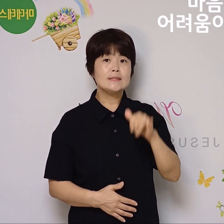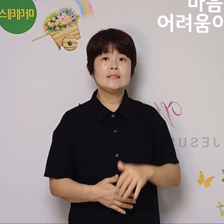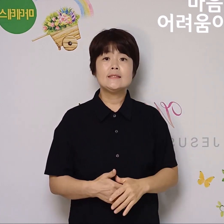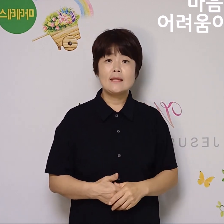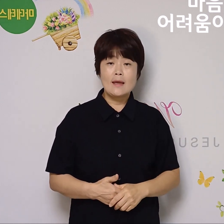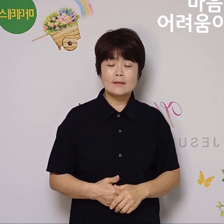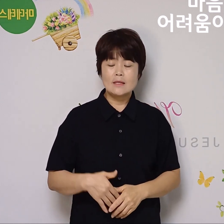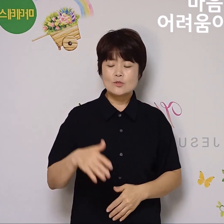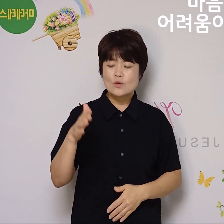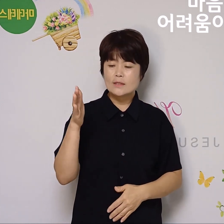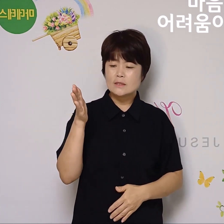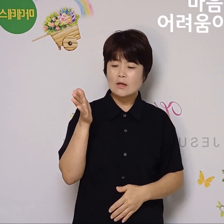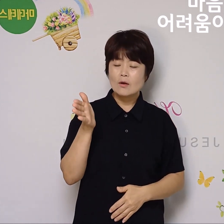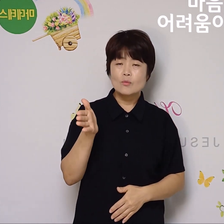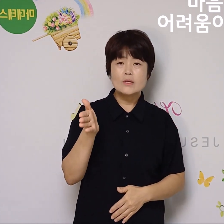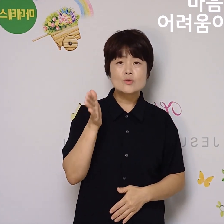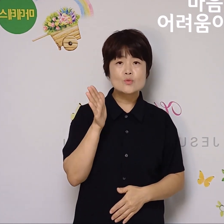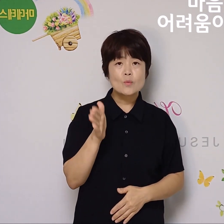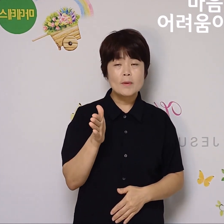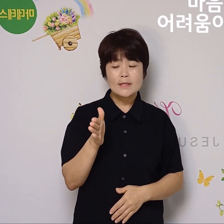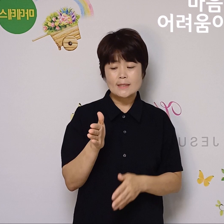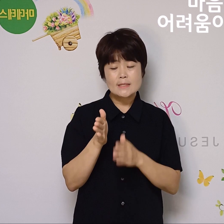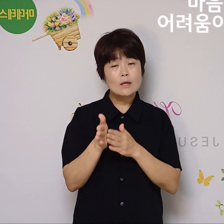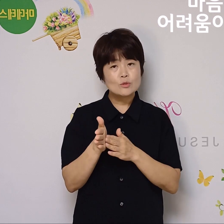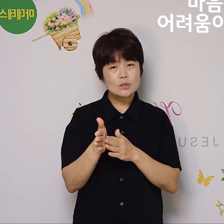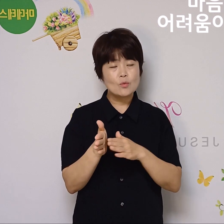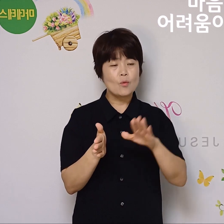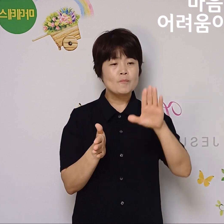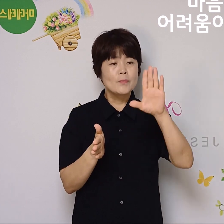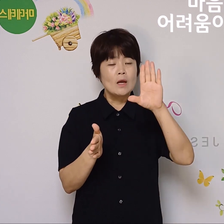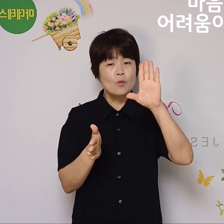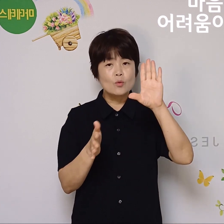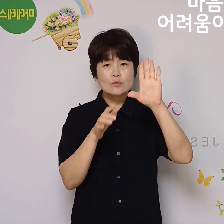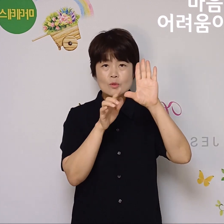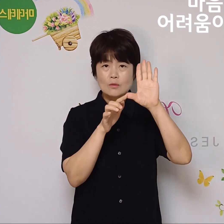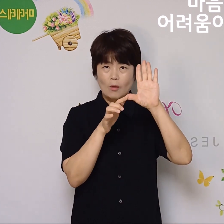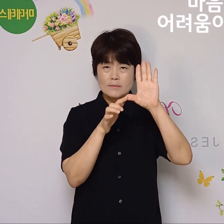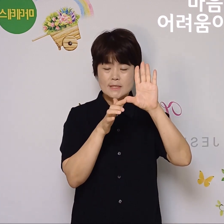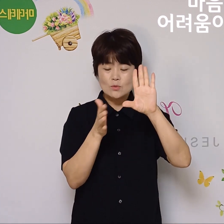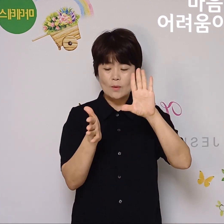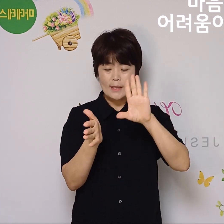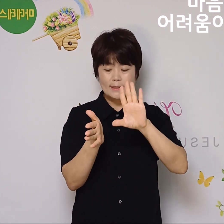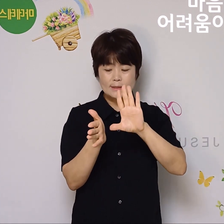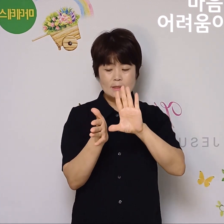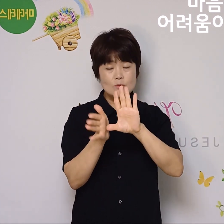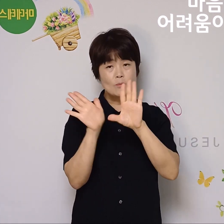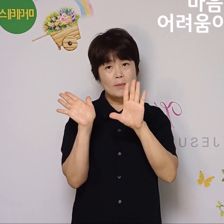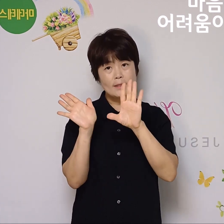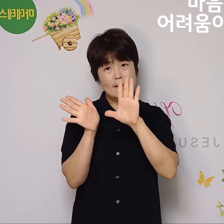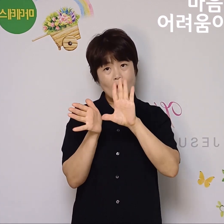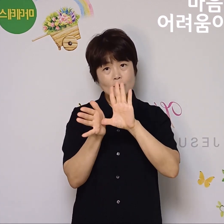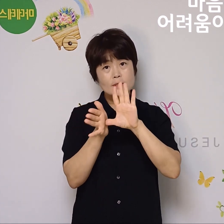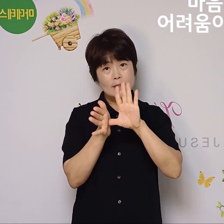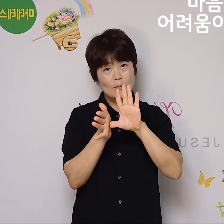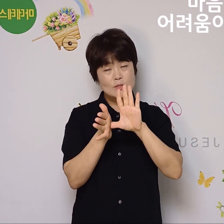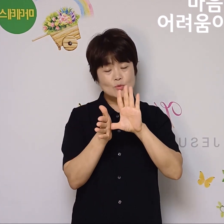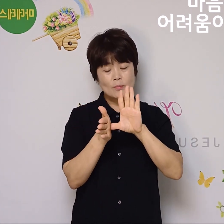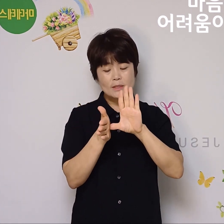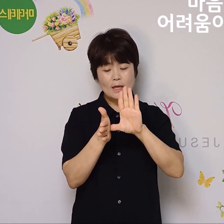있을 때 수하는요 왼손 손바닥을 세우시고 오른손 엄지 손가락을 손바닥 가운데다 왼손 손바닥